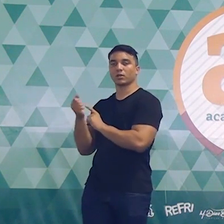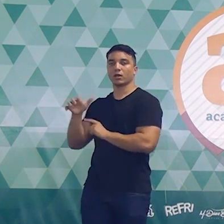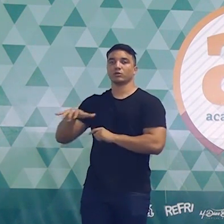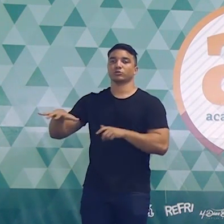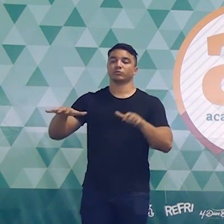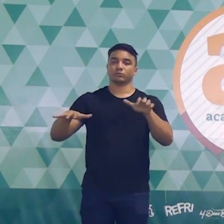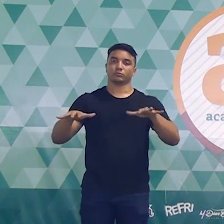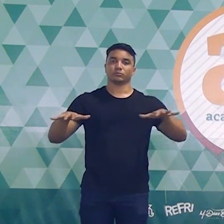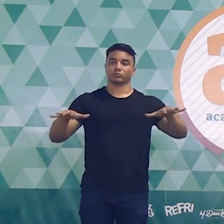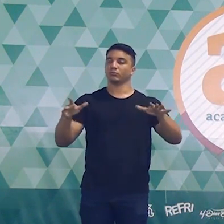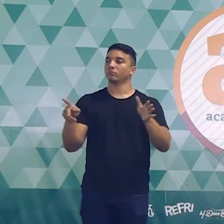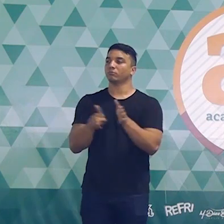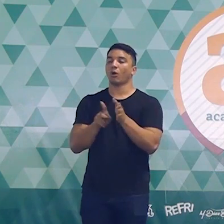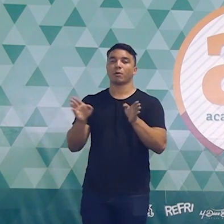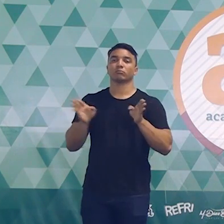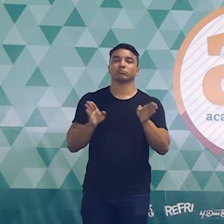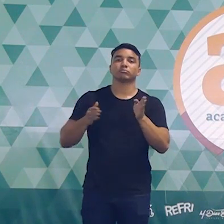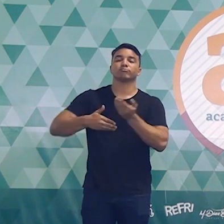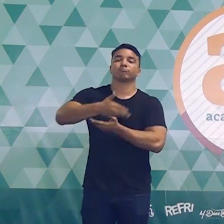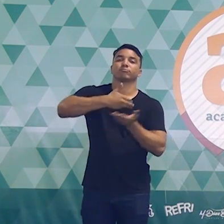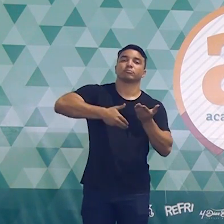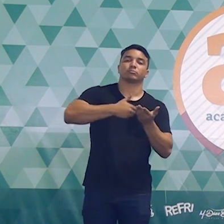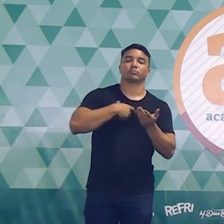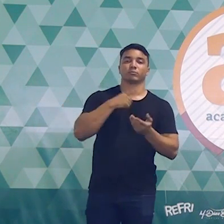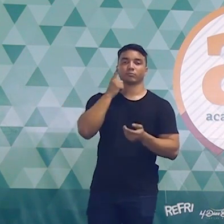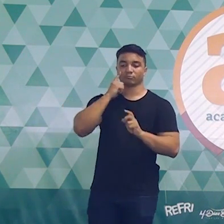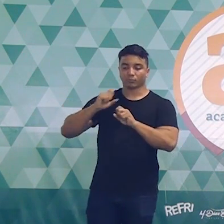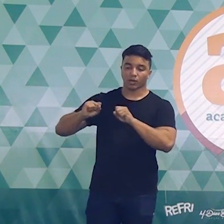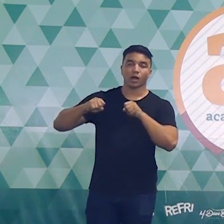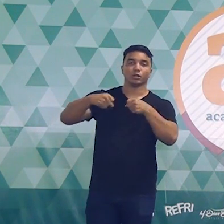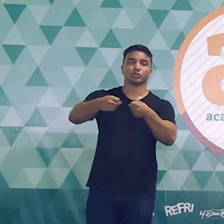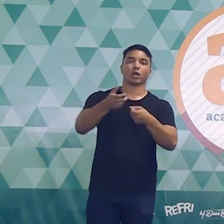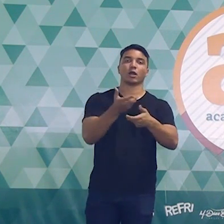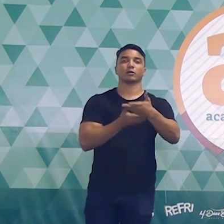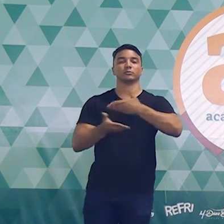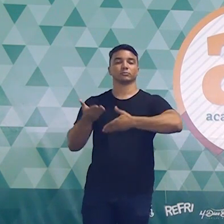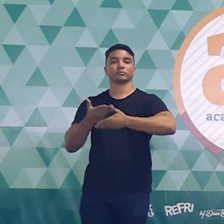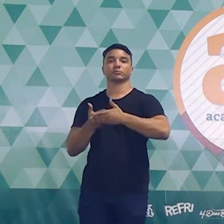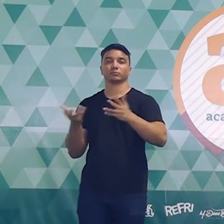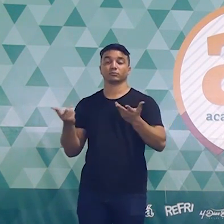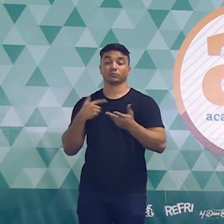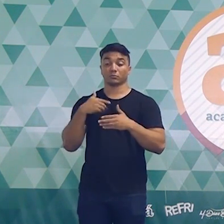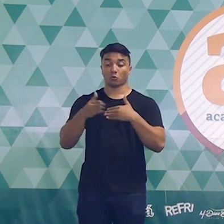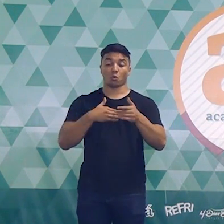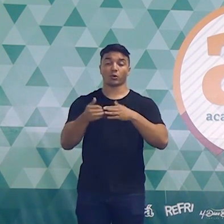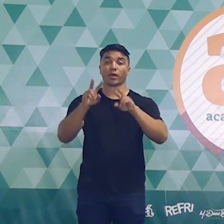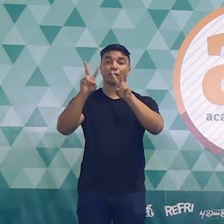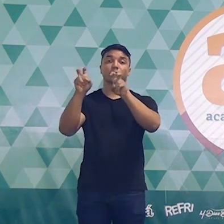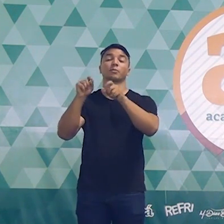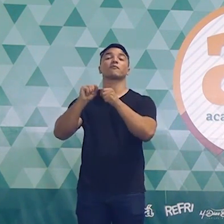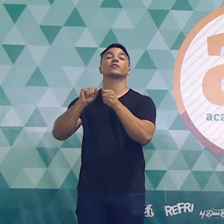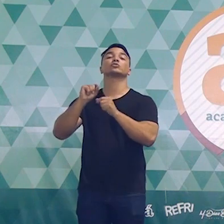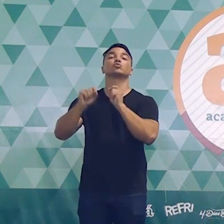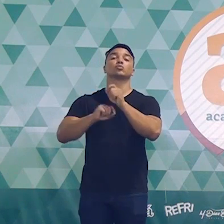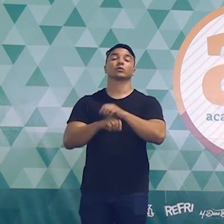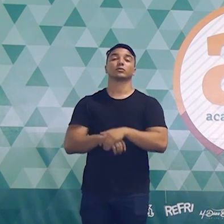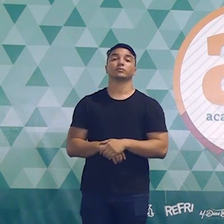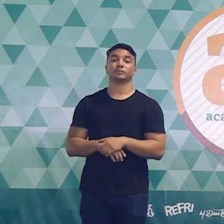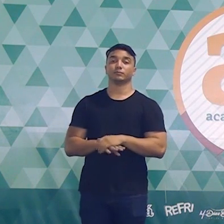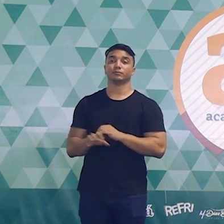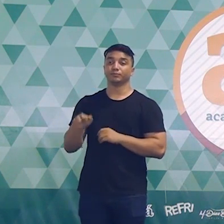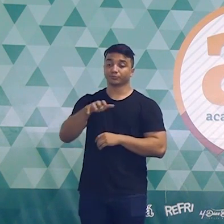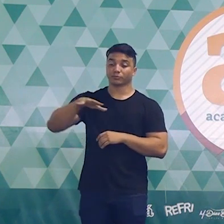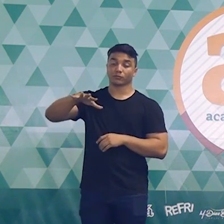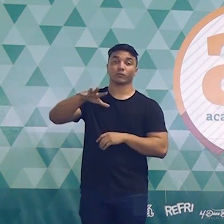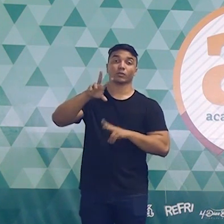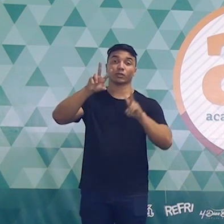mais proativa, de forma mais engajada. Gente, independentemente do tema, o que é que nós vamos fazer? Nós vamos englobar